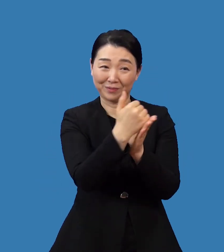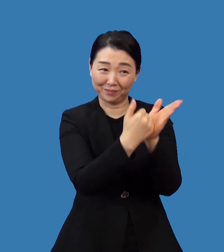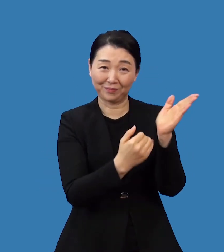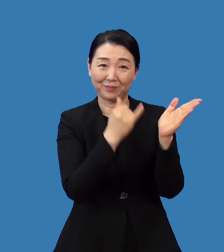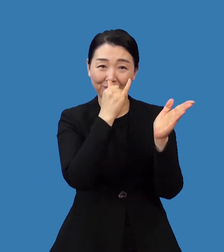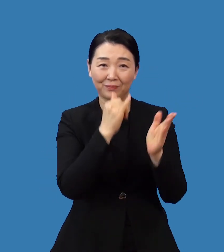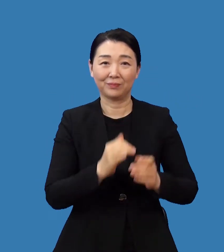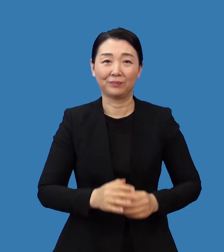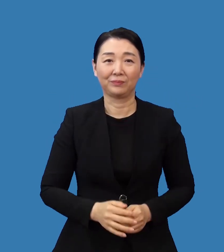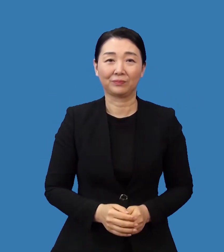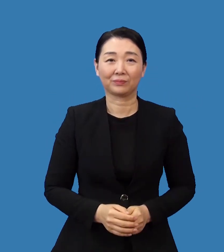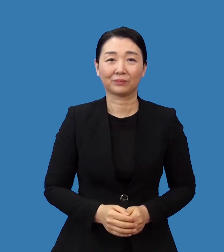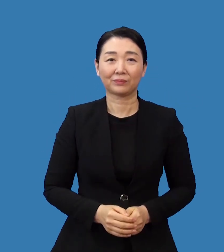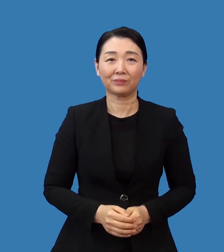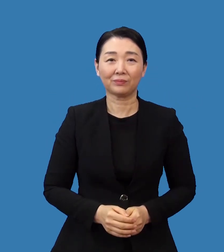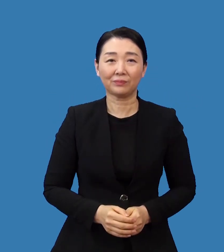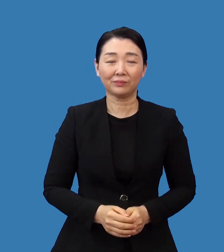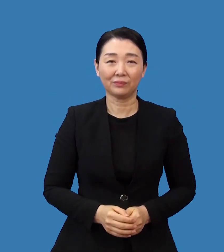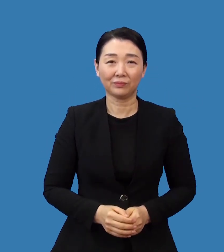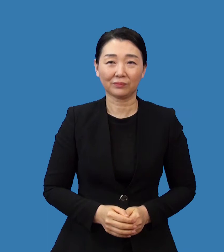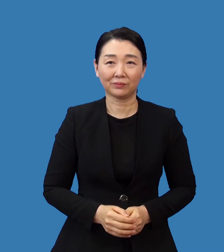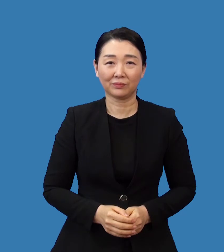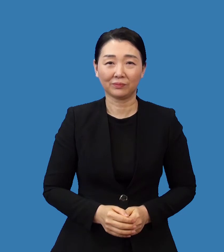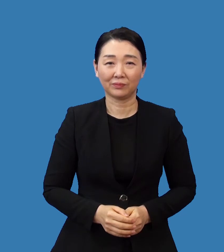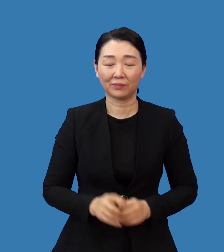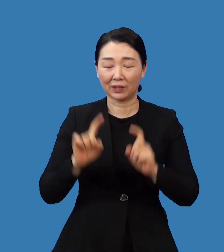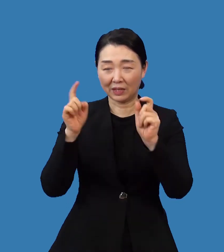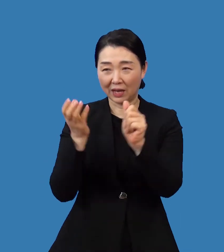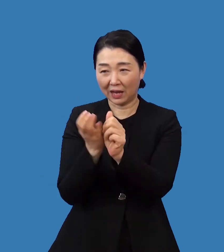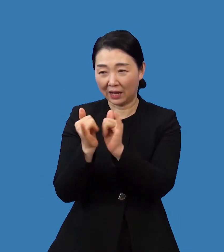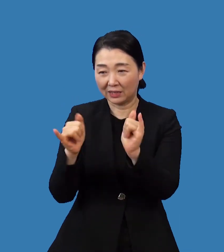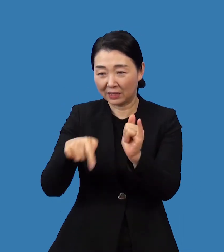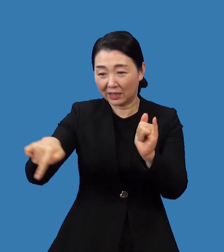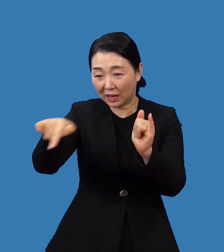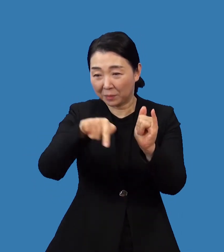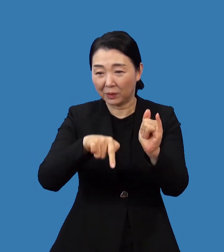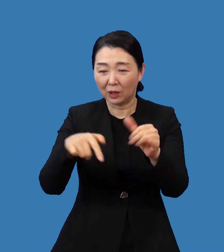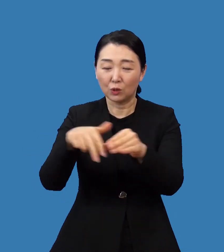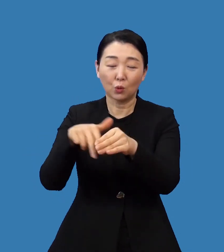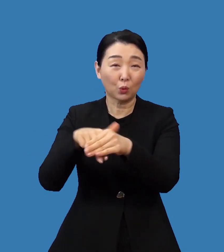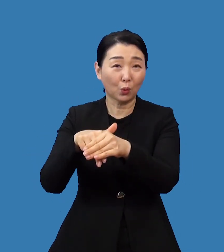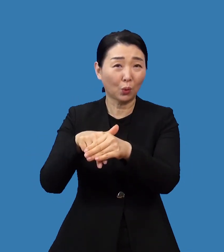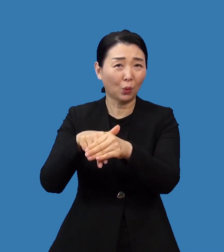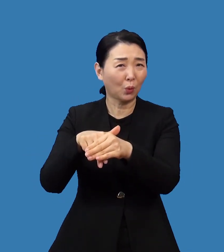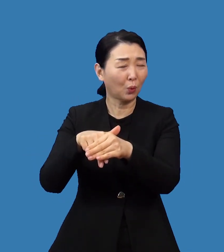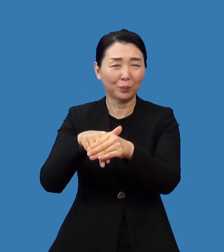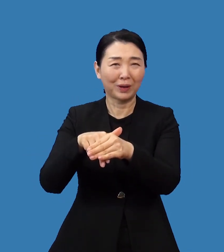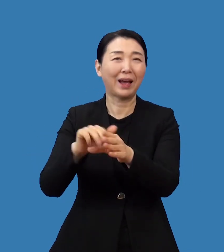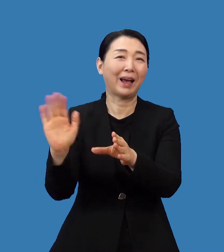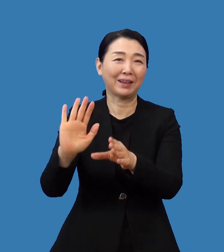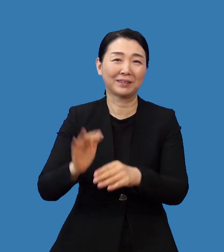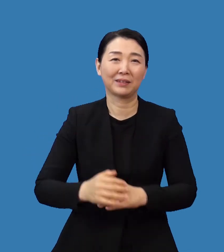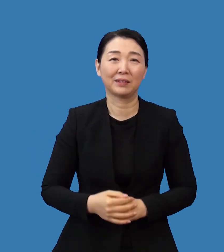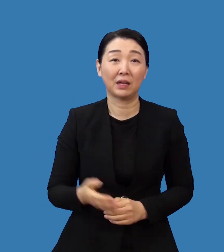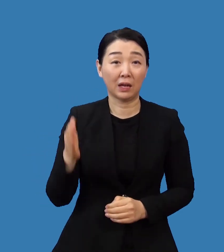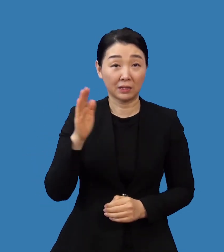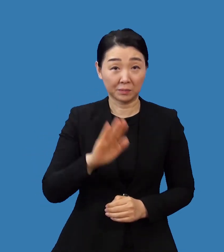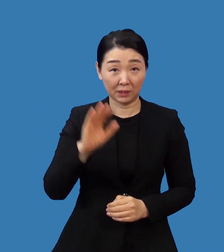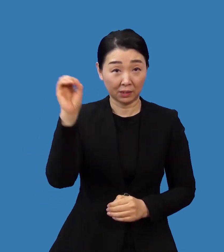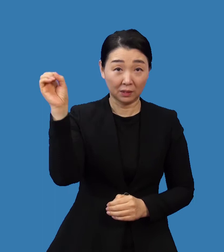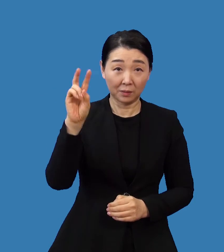기록합니다. 그들은 결코 종교적인 사람들이 아니었습니다. 그런데